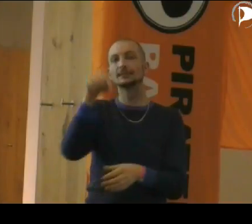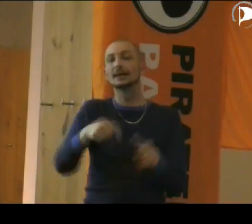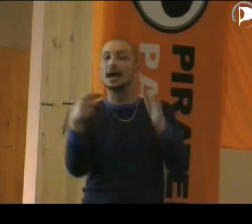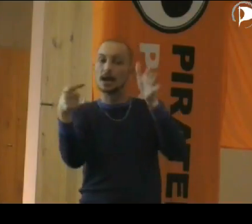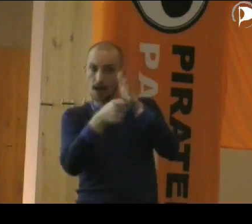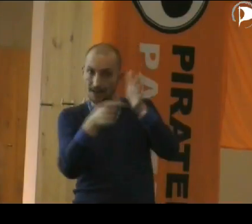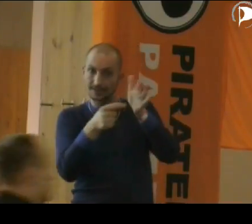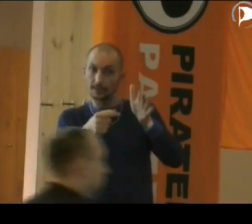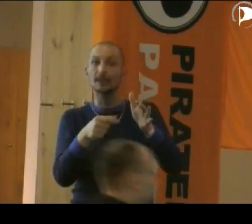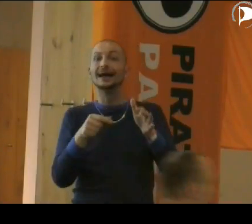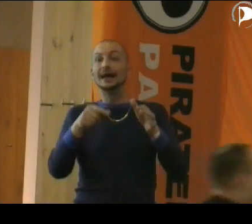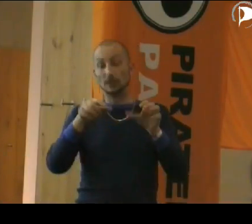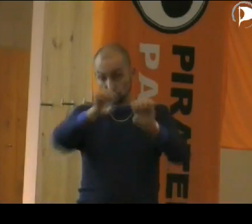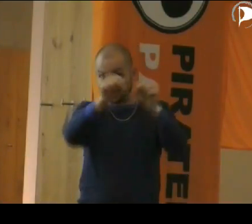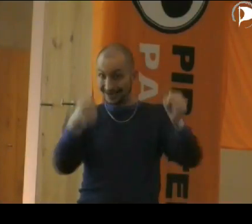spannung